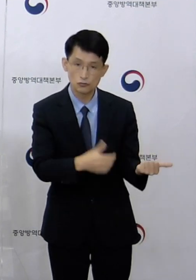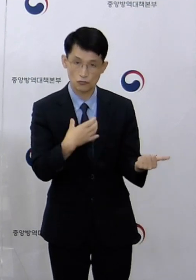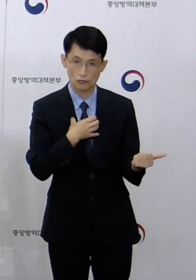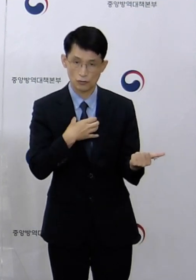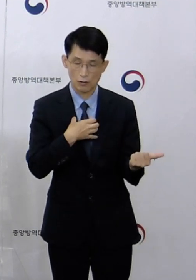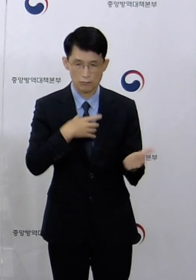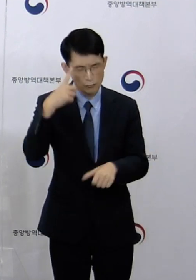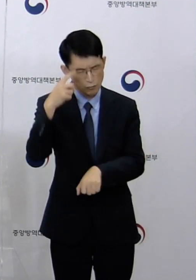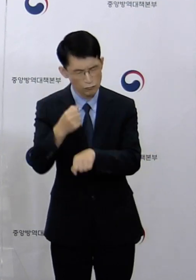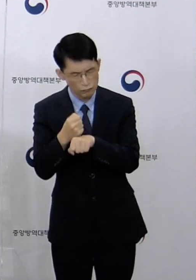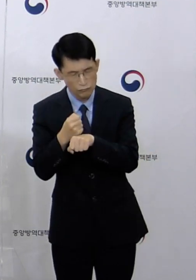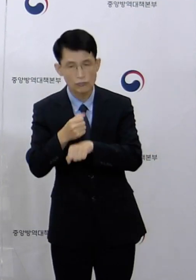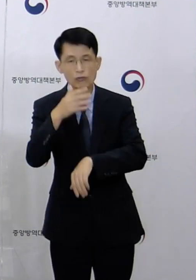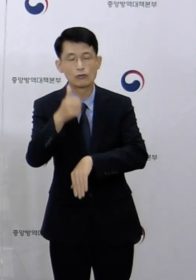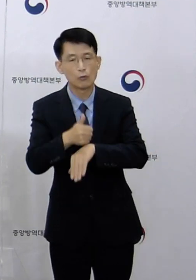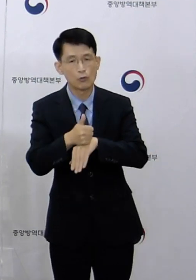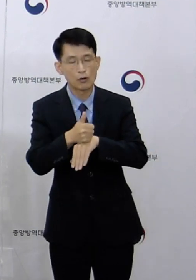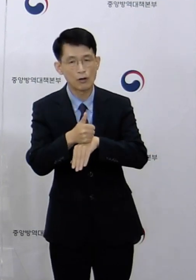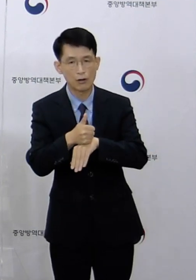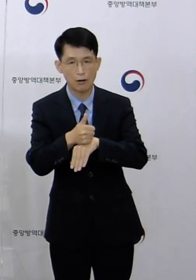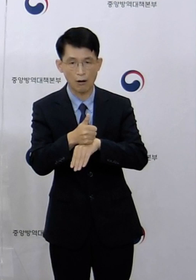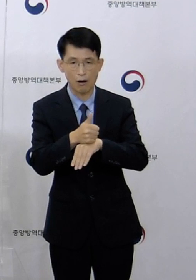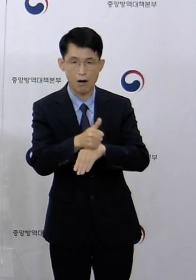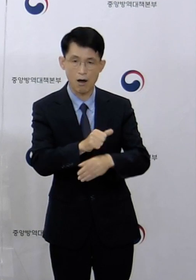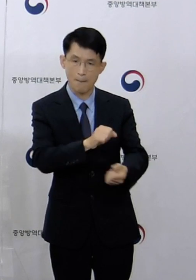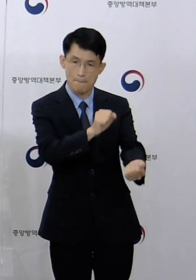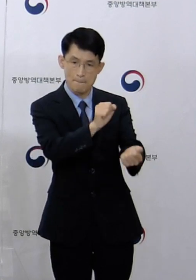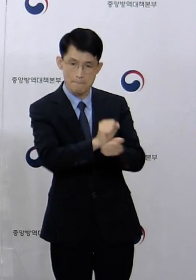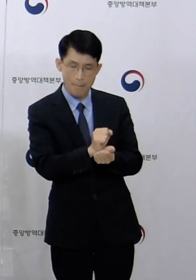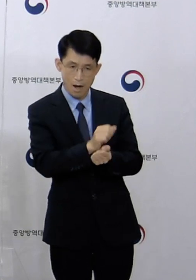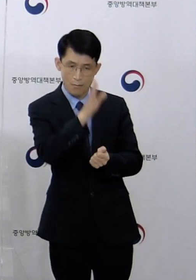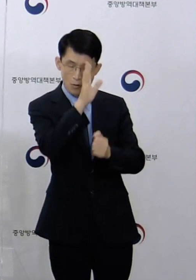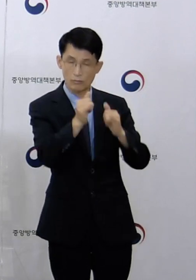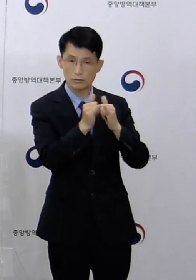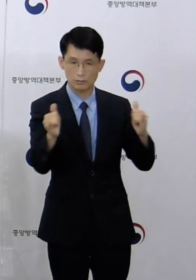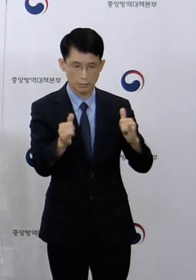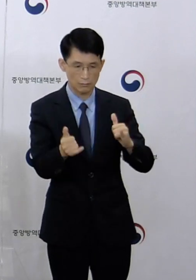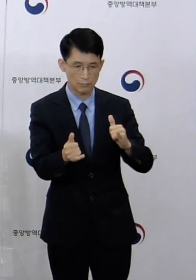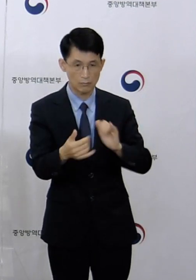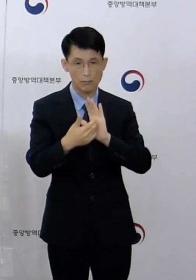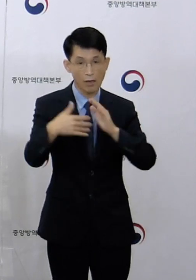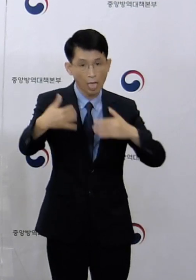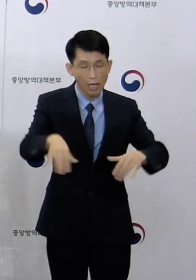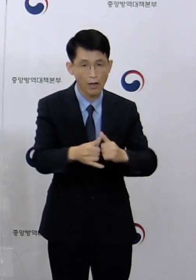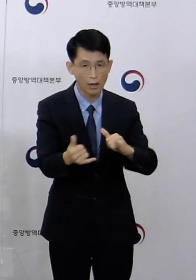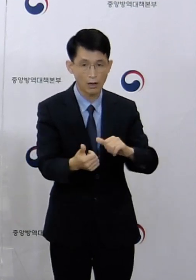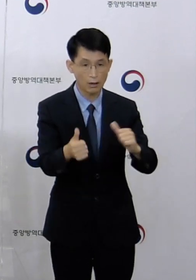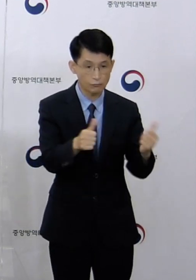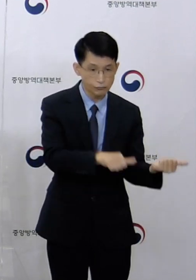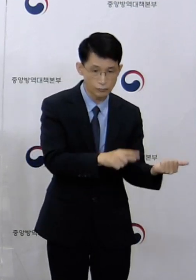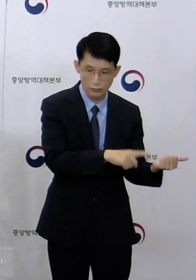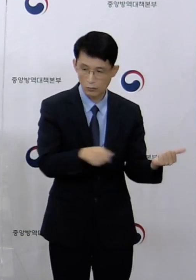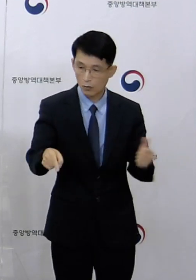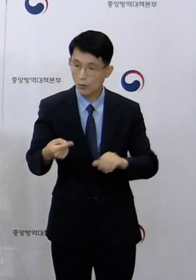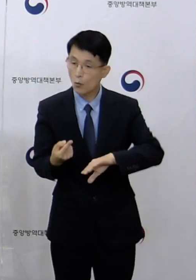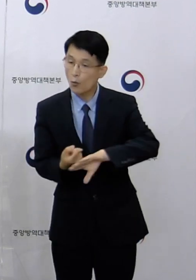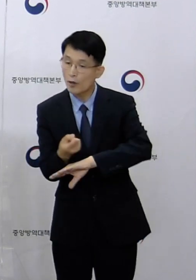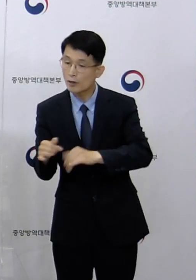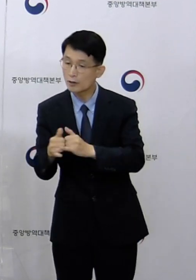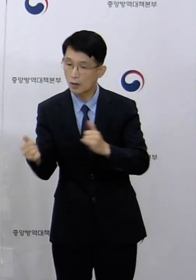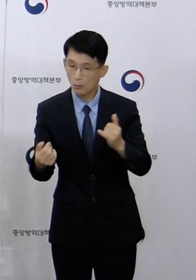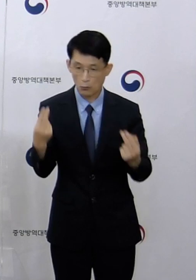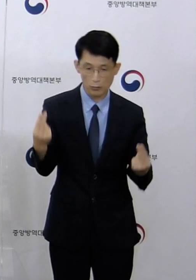연구 결과 코로나19 환자 중 면역 저하자의 사망 위험이 면역 저하자가 아닌 집단에 비해 높은